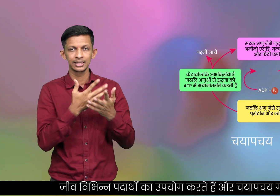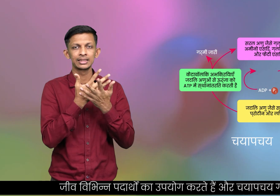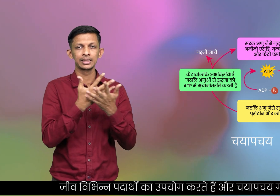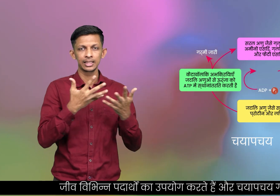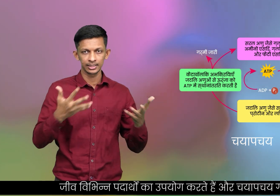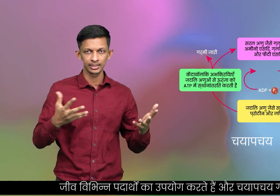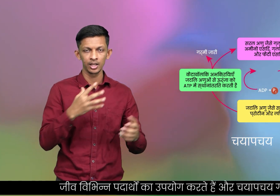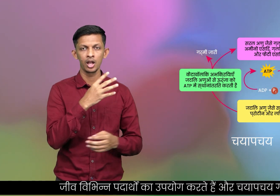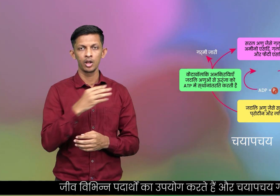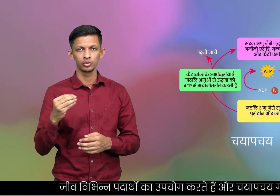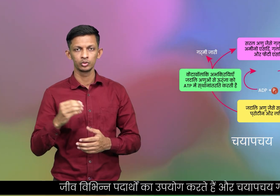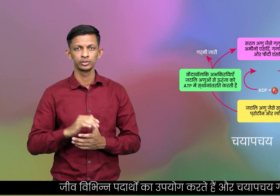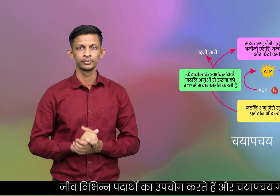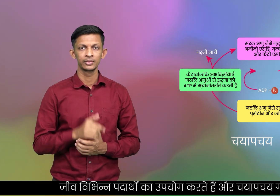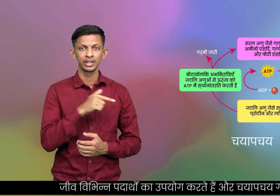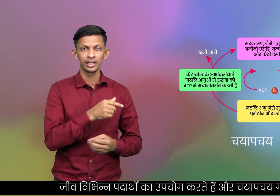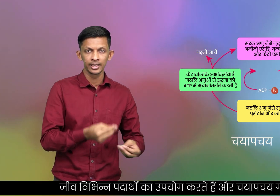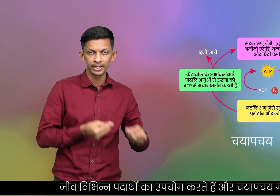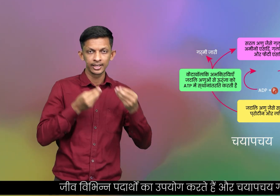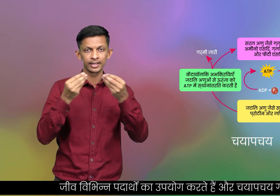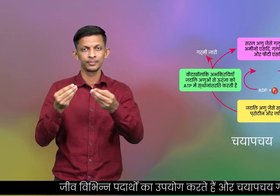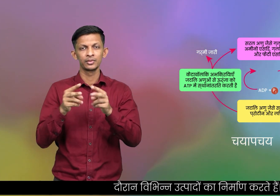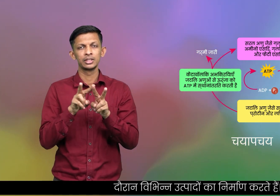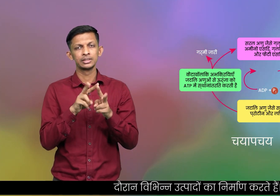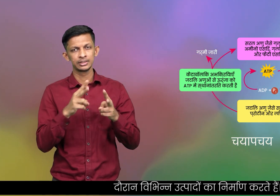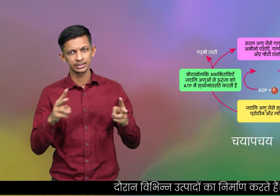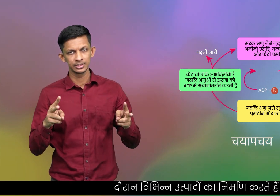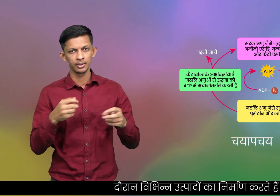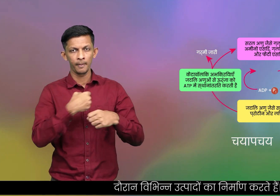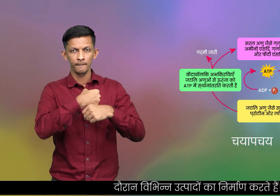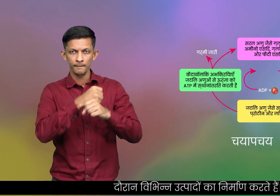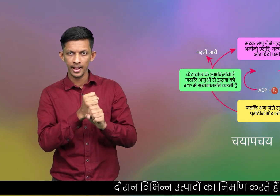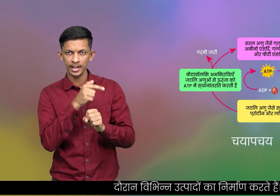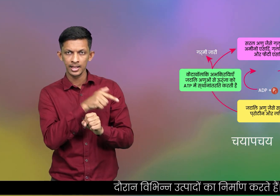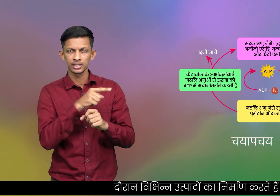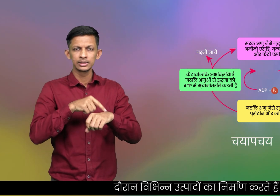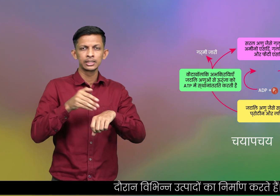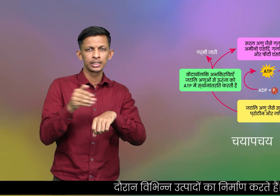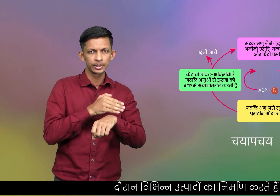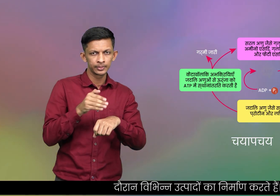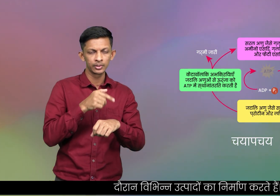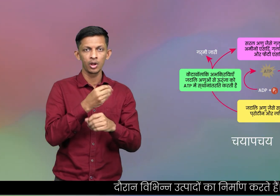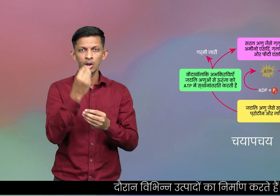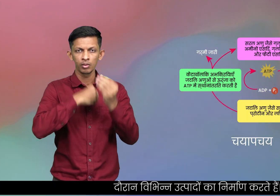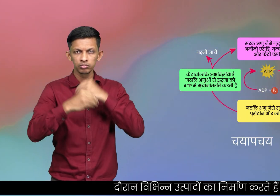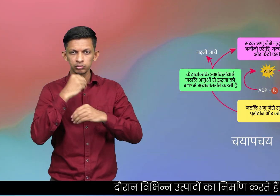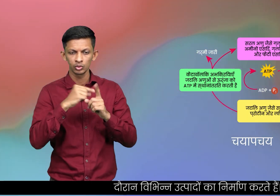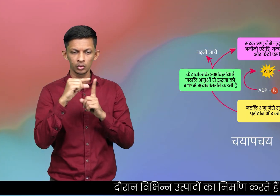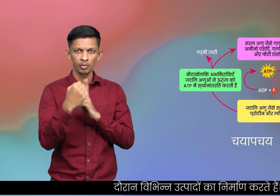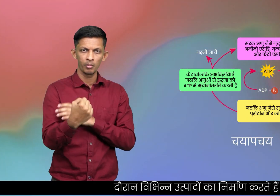हैं और चय-अपचय गतियों के दौरान विभिन्न उत्पादों का निर्माण